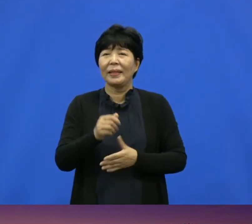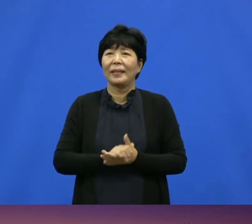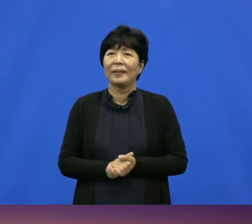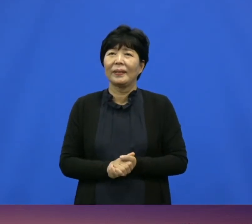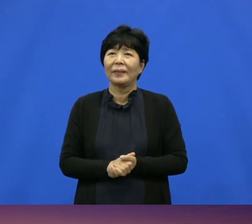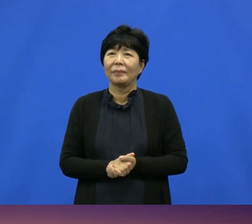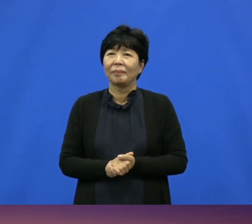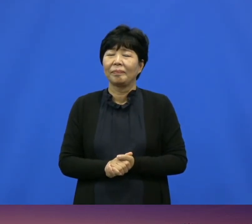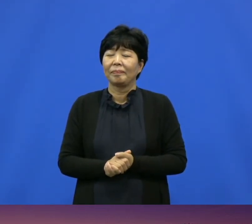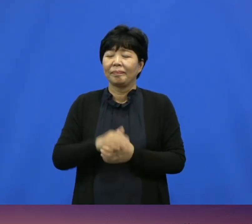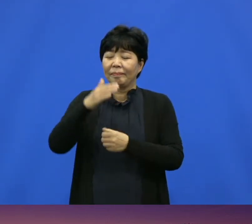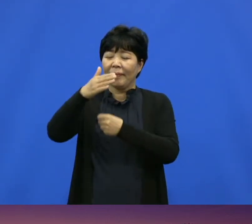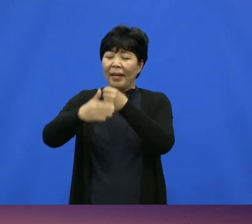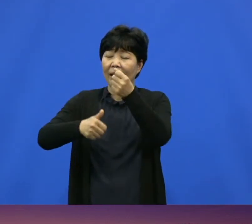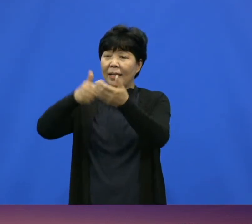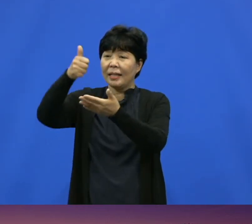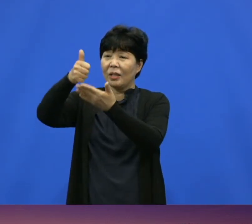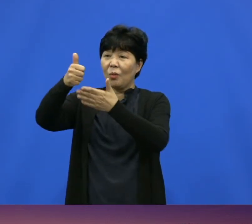하나님과의 관계예요. 관계.